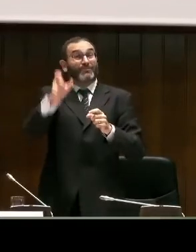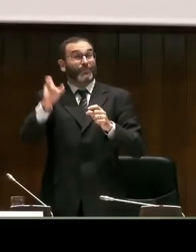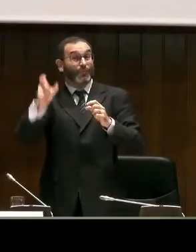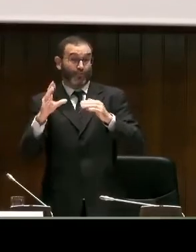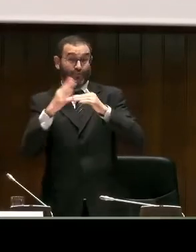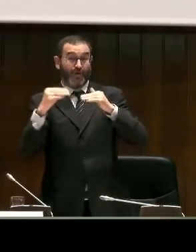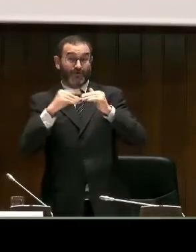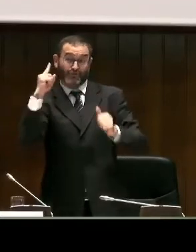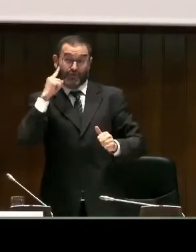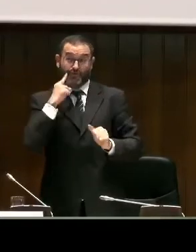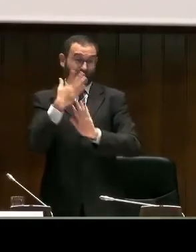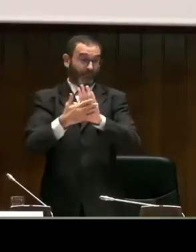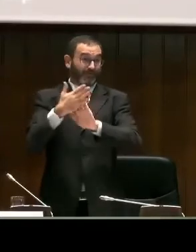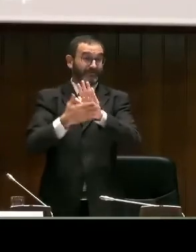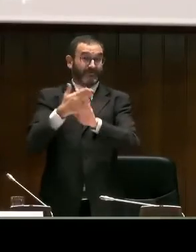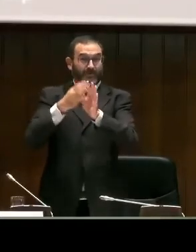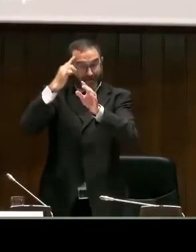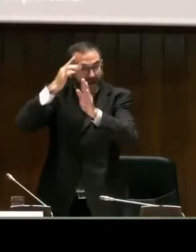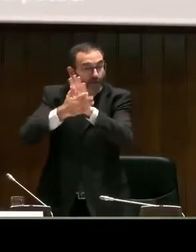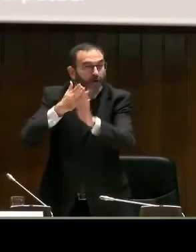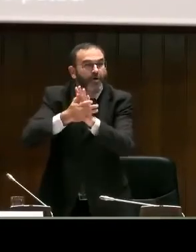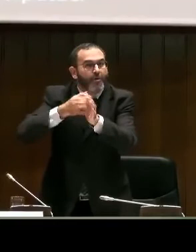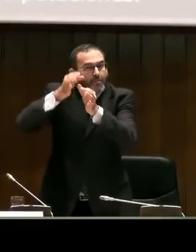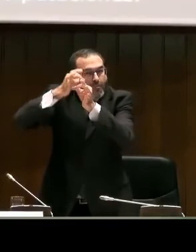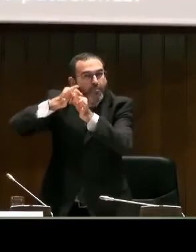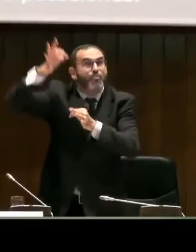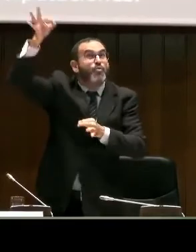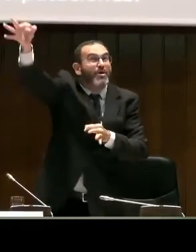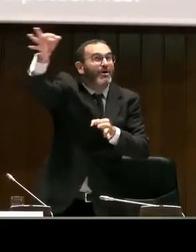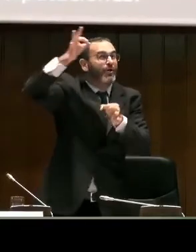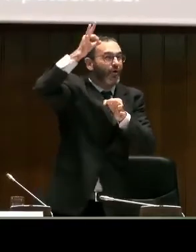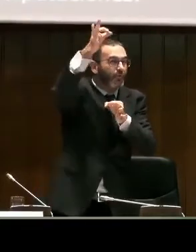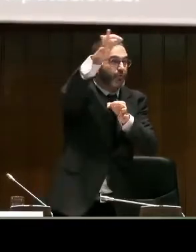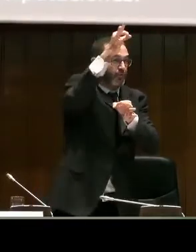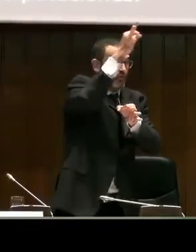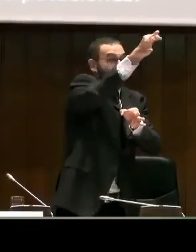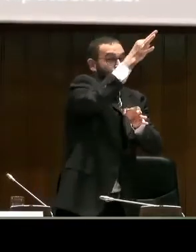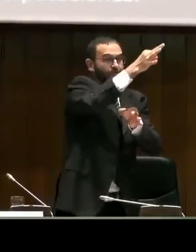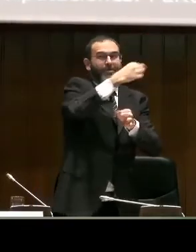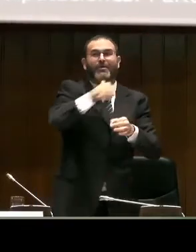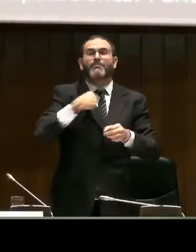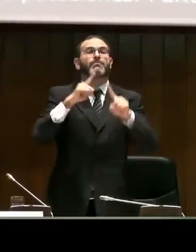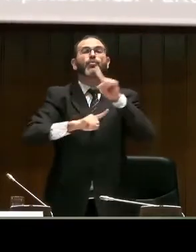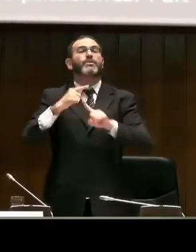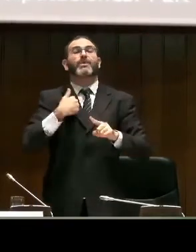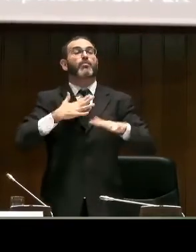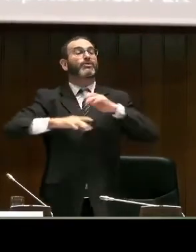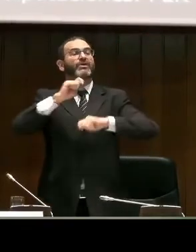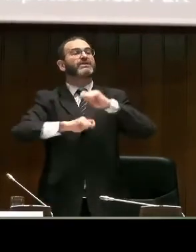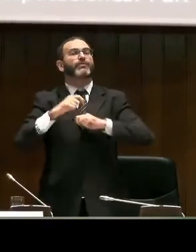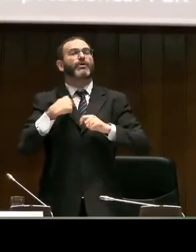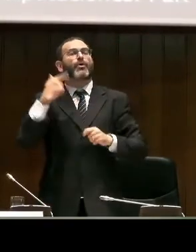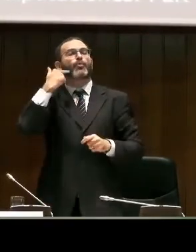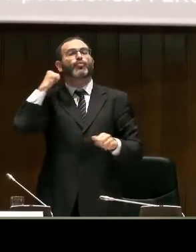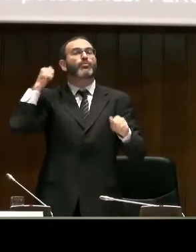Y lo que más nos entristece es que la población sorda, usuaria de lengua de signos, que vive en el ámbito rural,